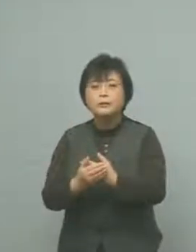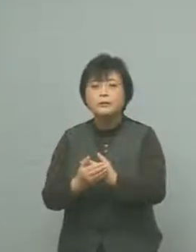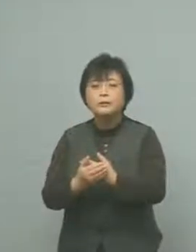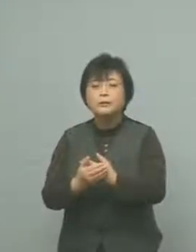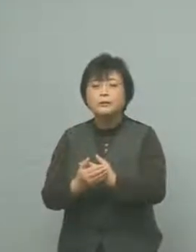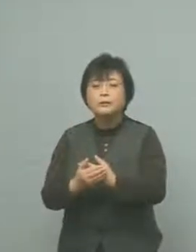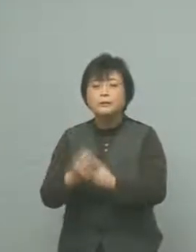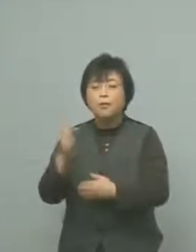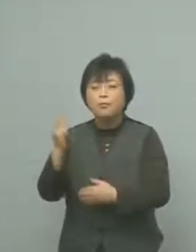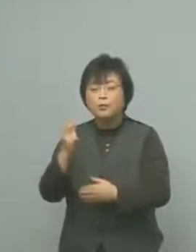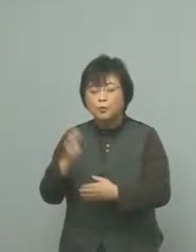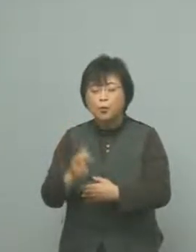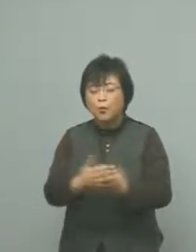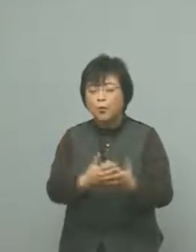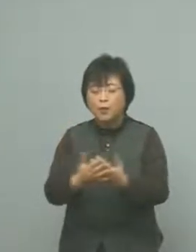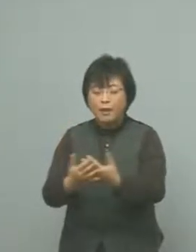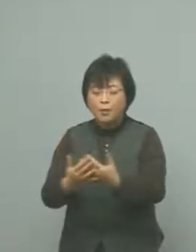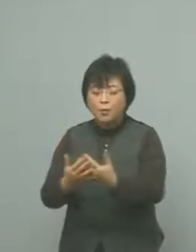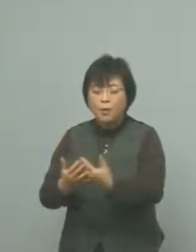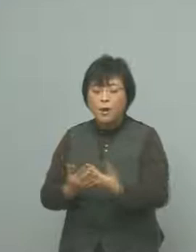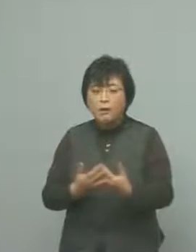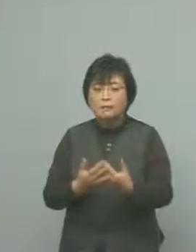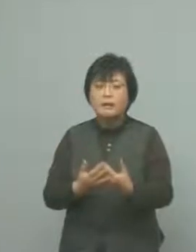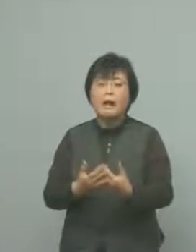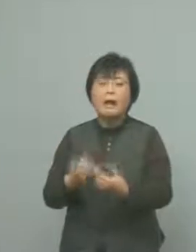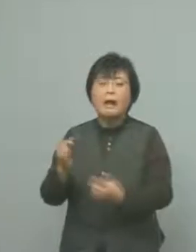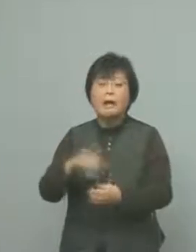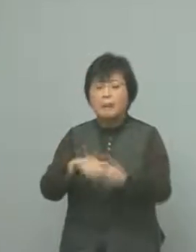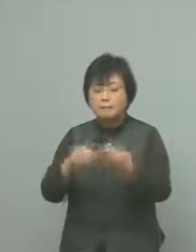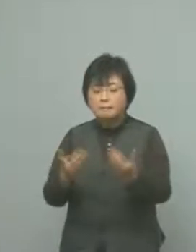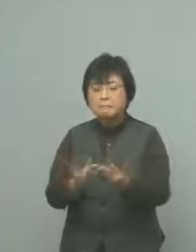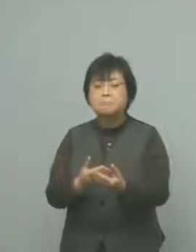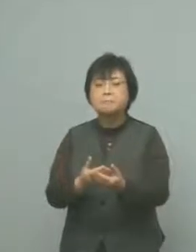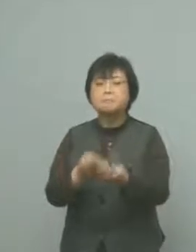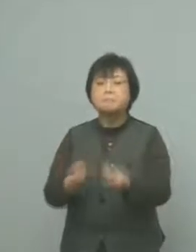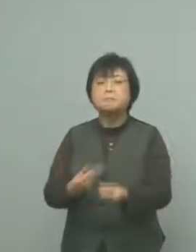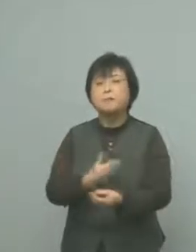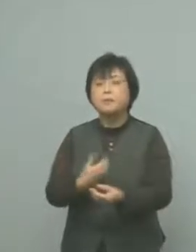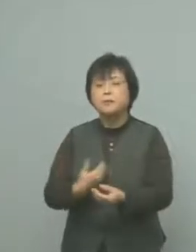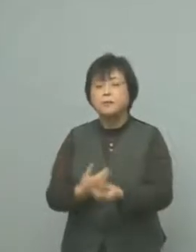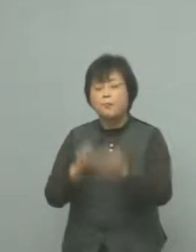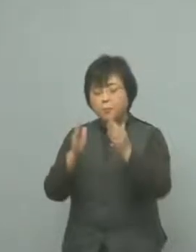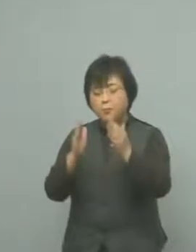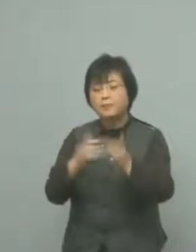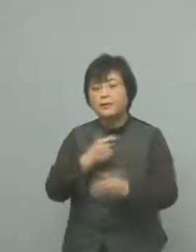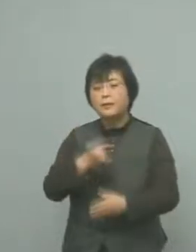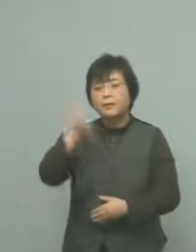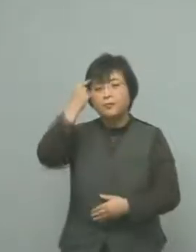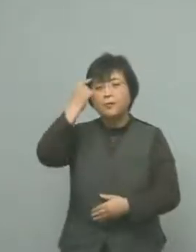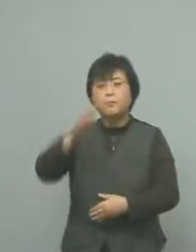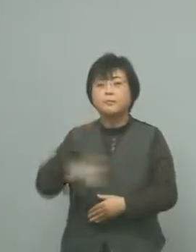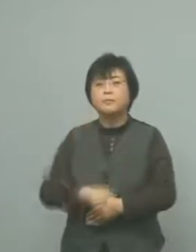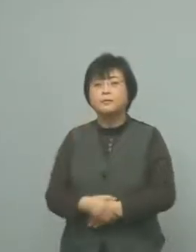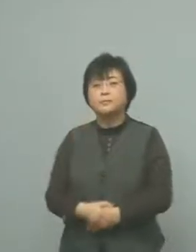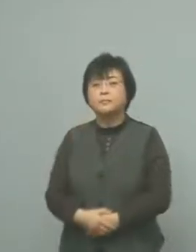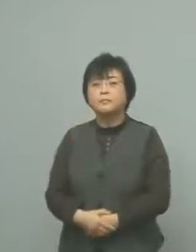道路ネットワークが一日も早く完成するよう全力で取り組んでまいりたいと考えております